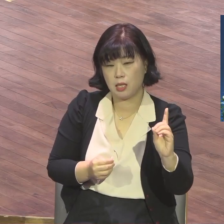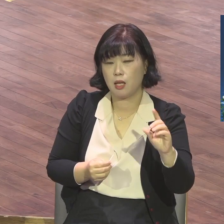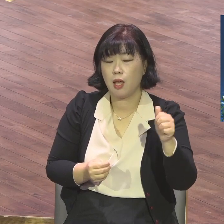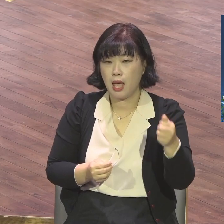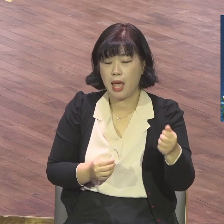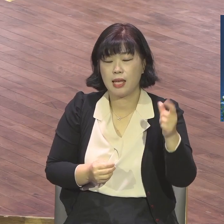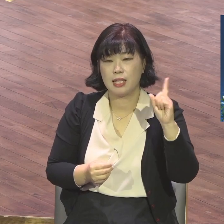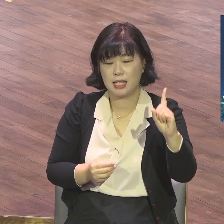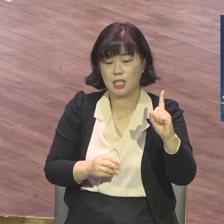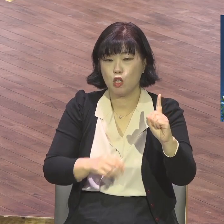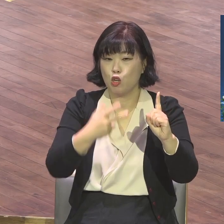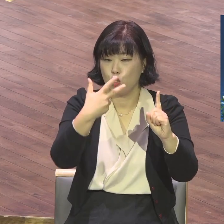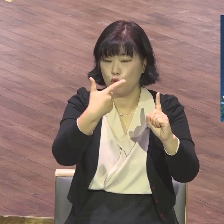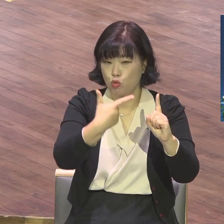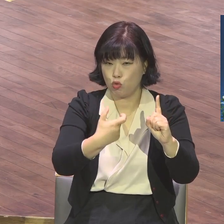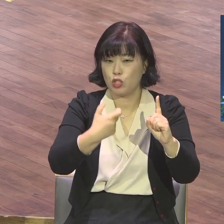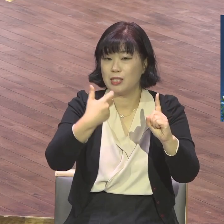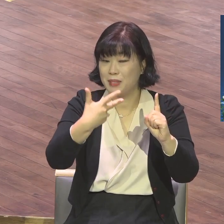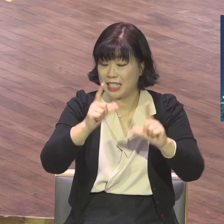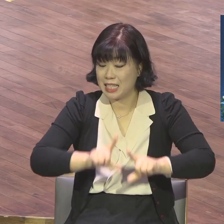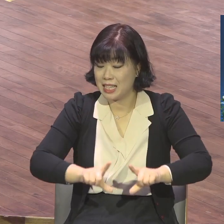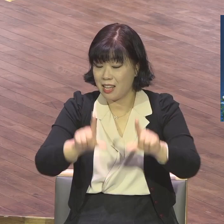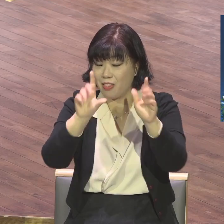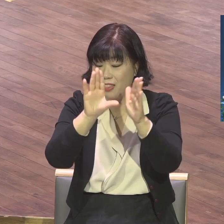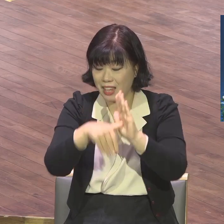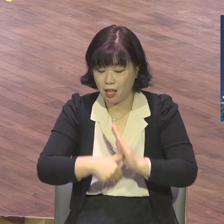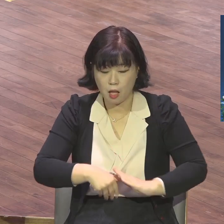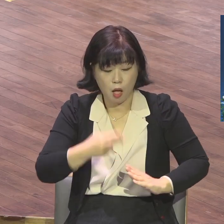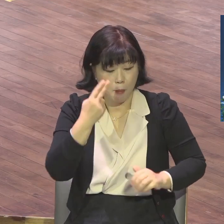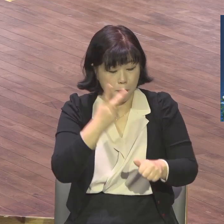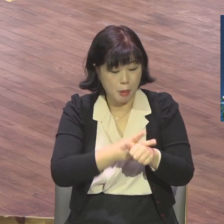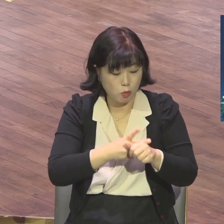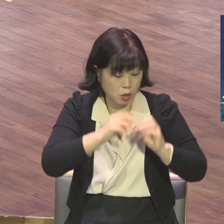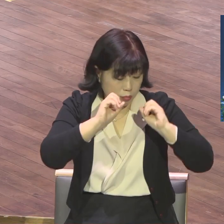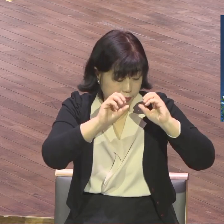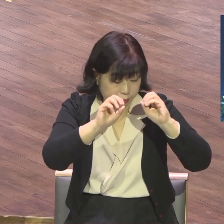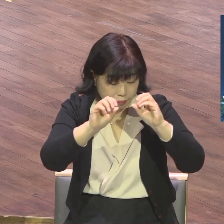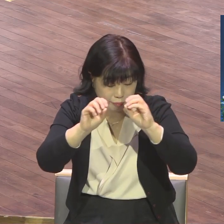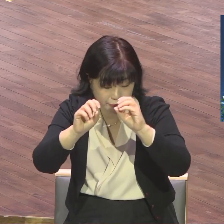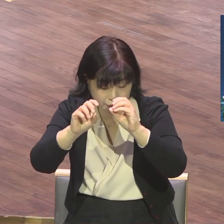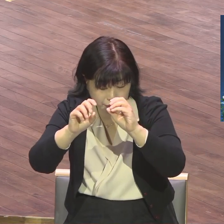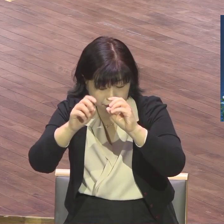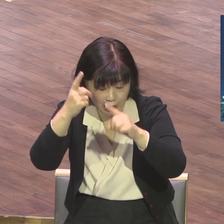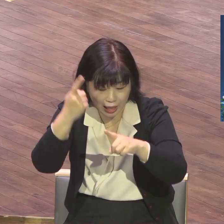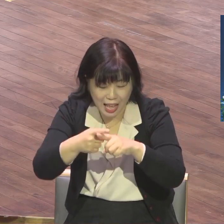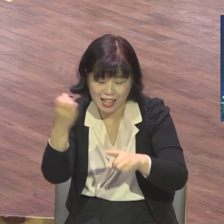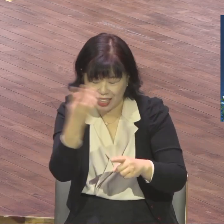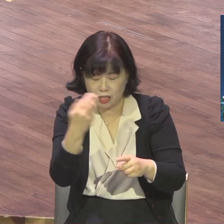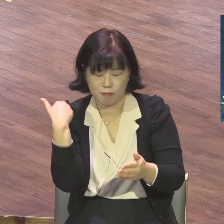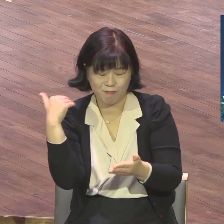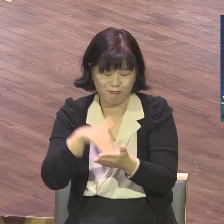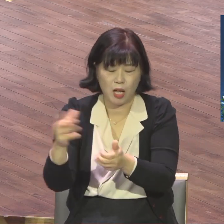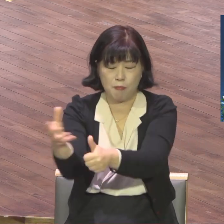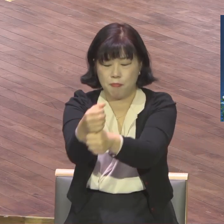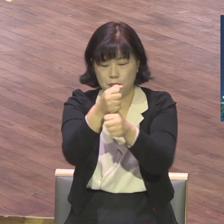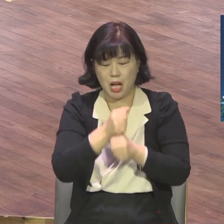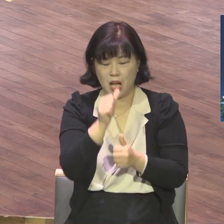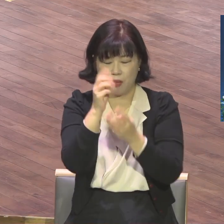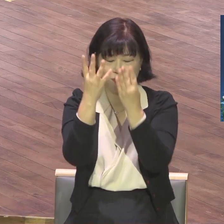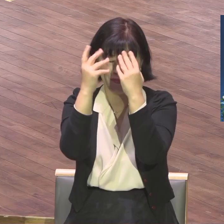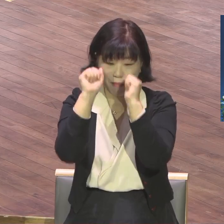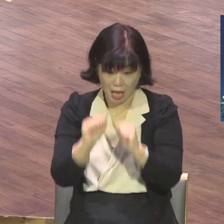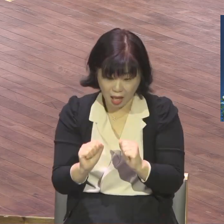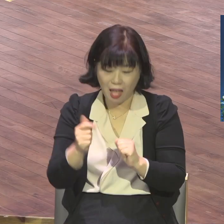돼가지고 네로 황제에 의해서 순교당합니다. 바울은 사명을 마치고 순교를 했지만은